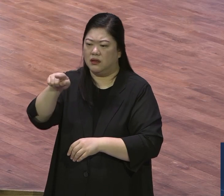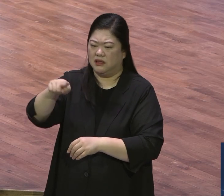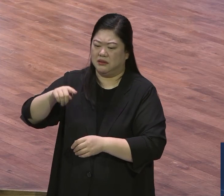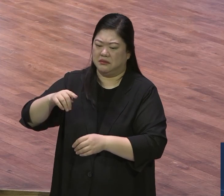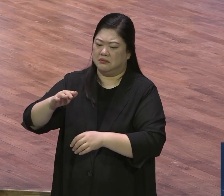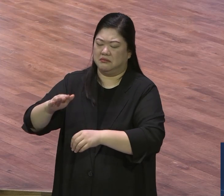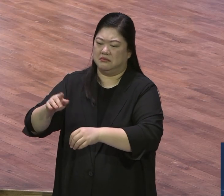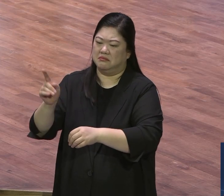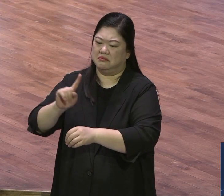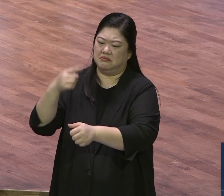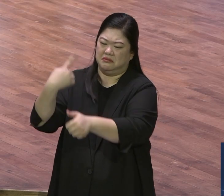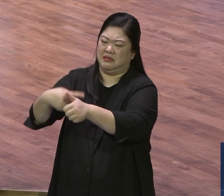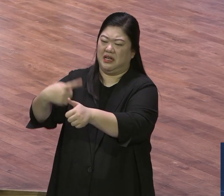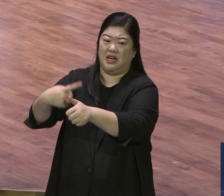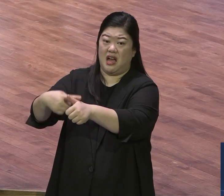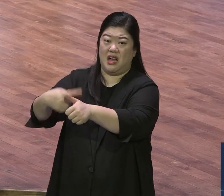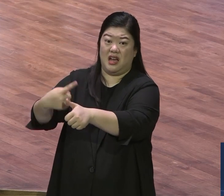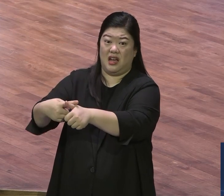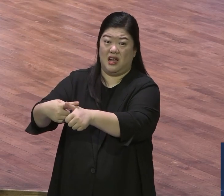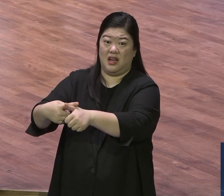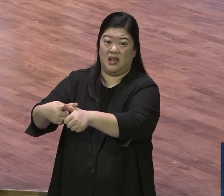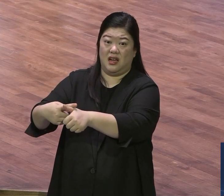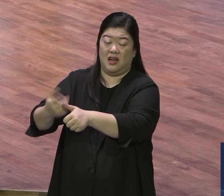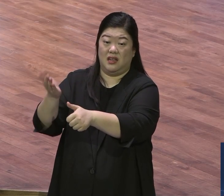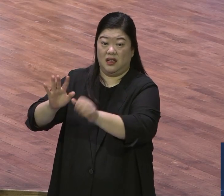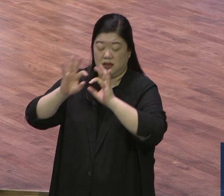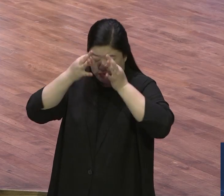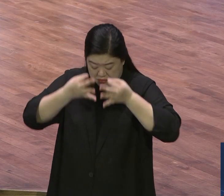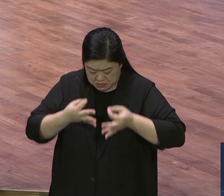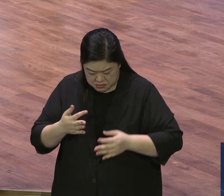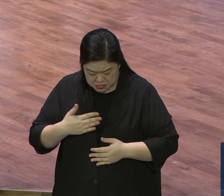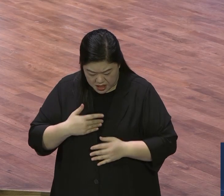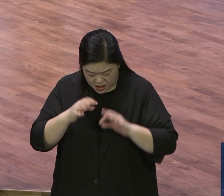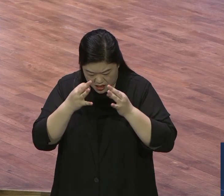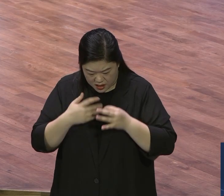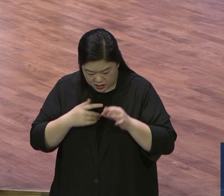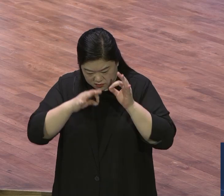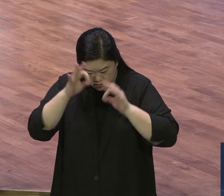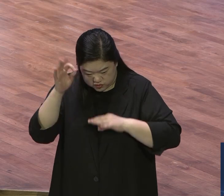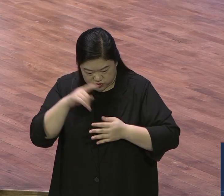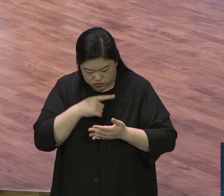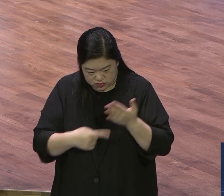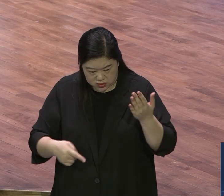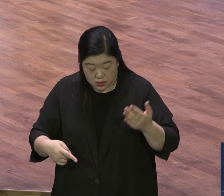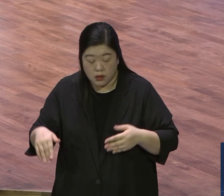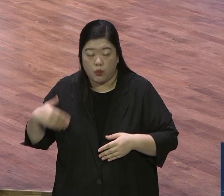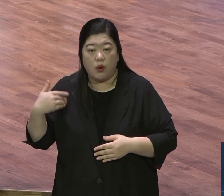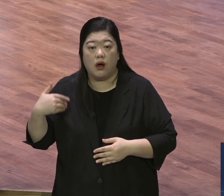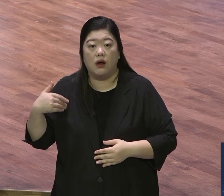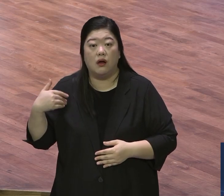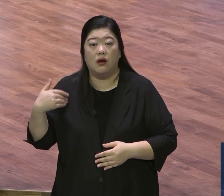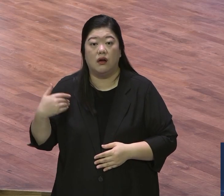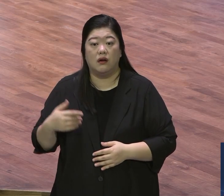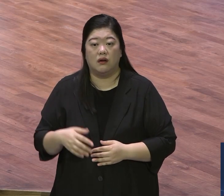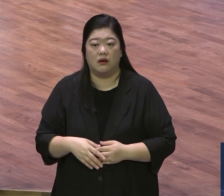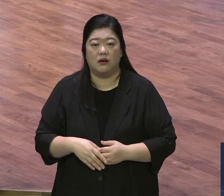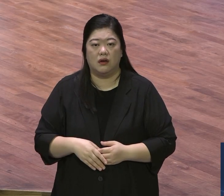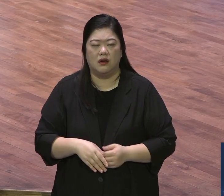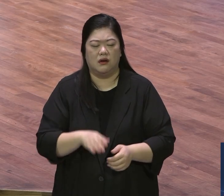생각하는 같은데 영적으로 벌거벗은 사람이다. 선행 만 주장하는 사람.